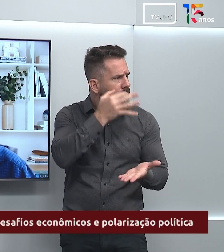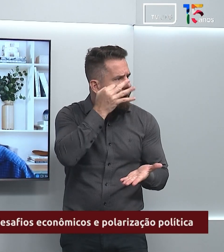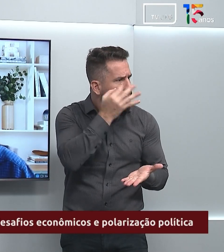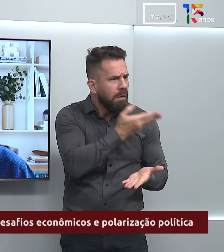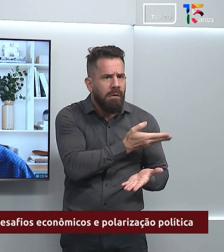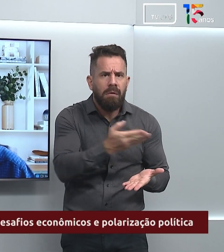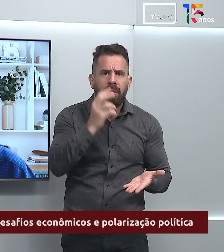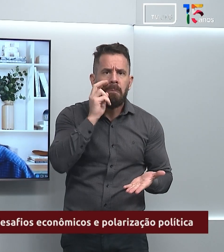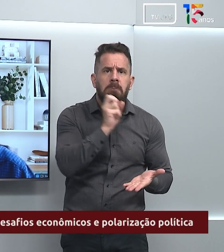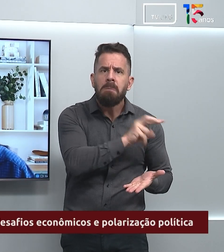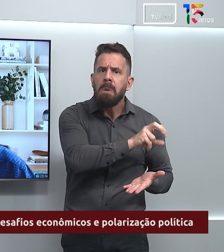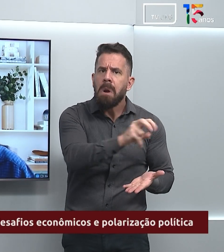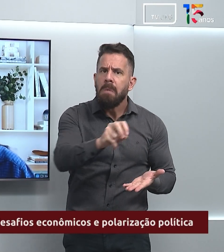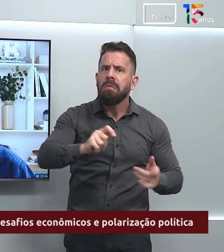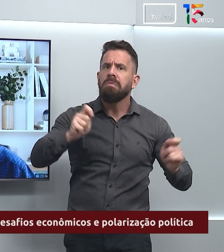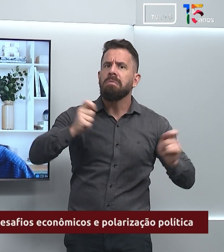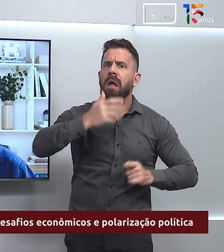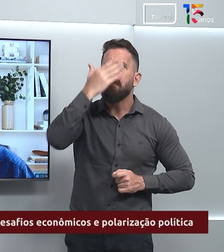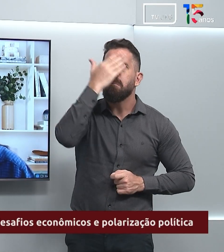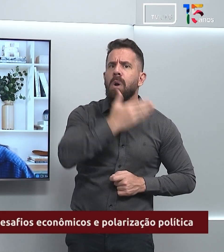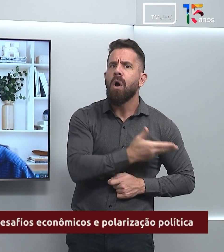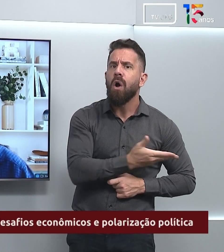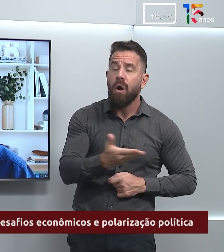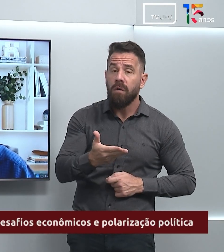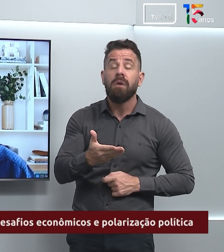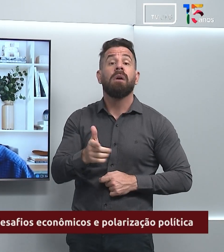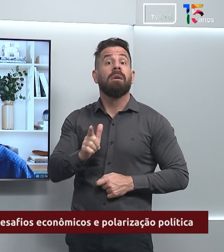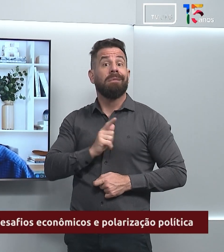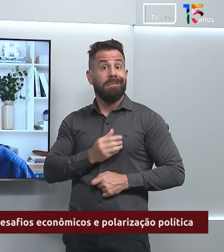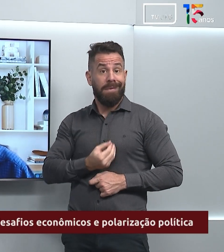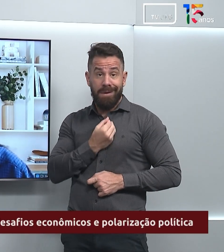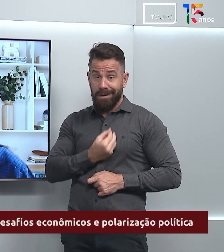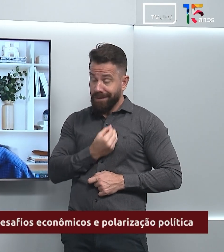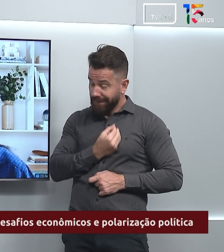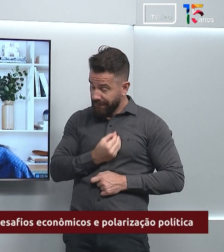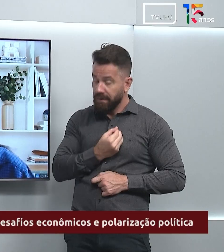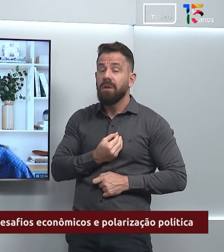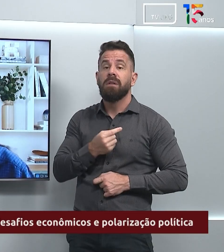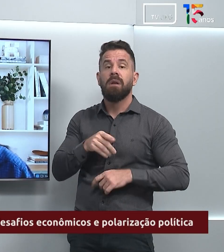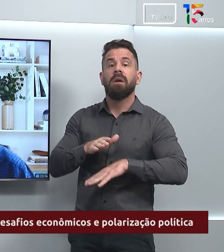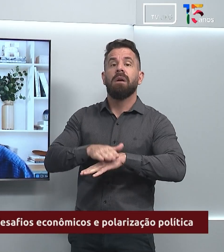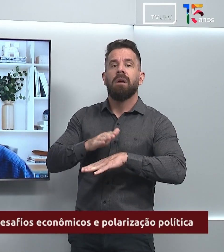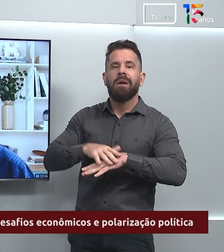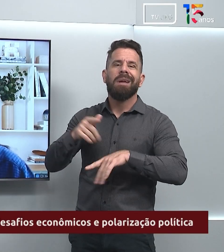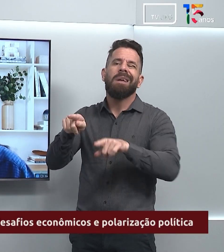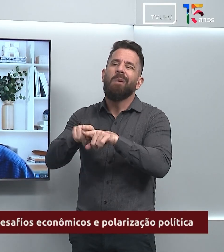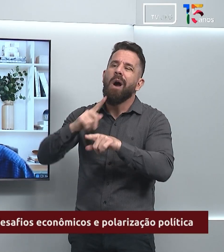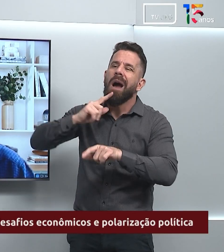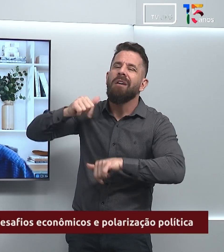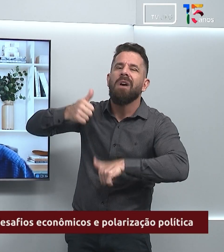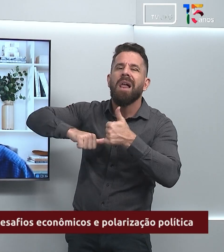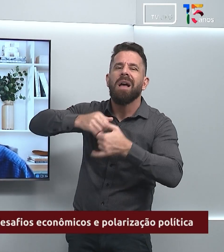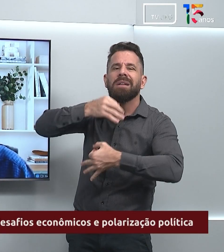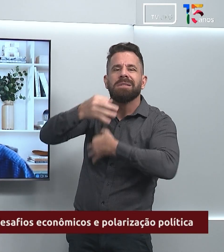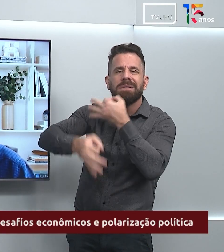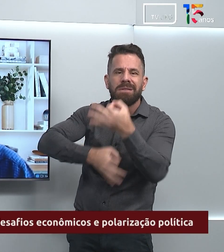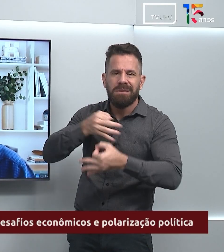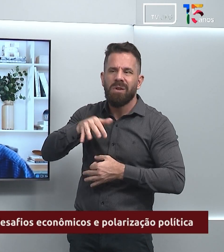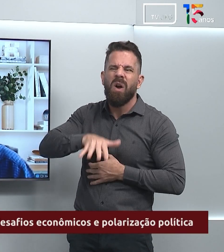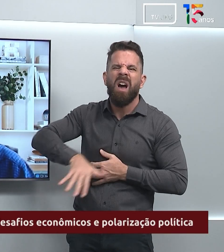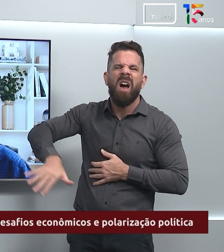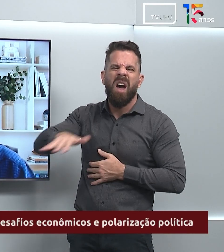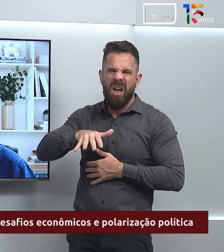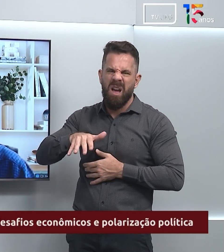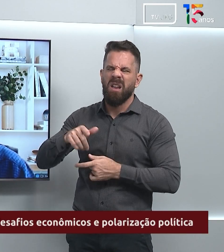se expressa claramente hoje nas avaliações que o chamado mercado, né, que na verdade é o mercado financeiro, né,